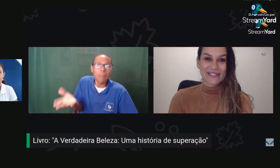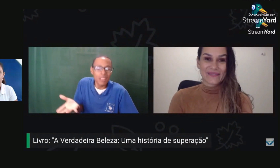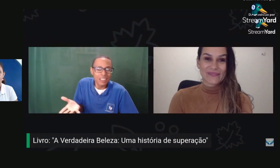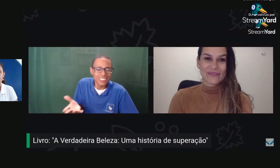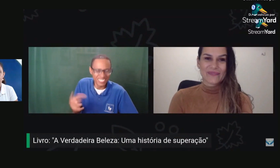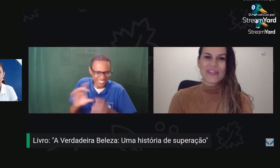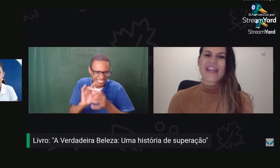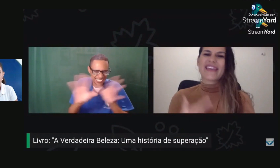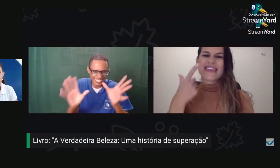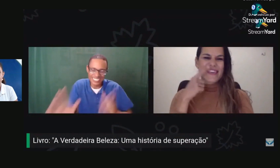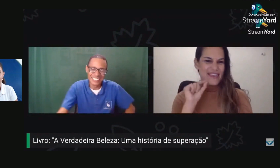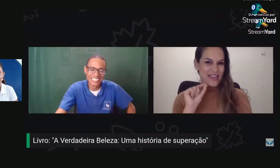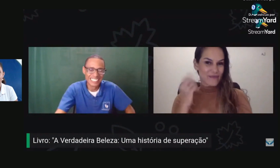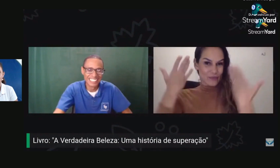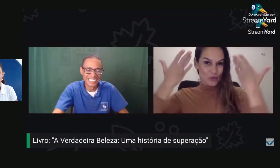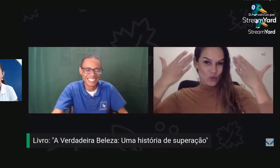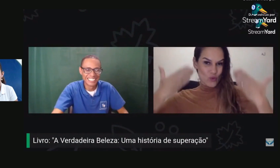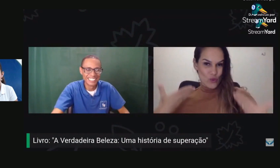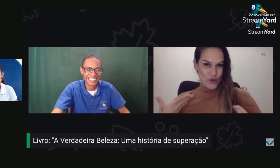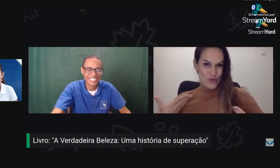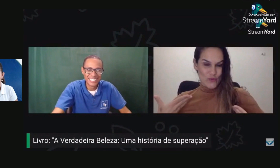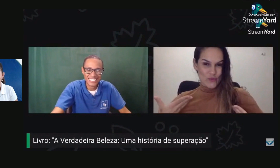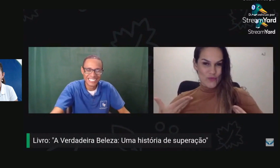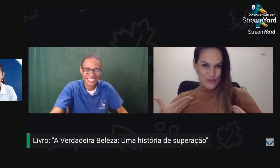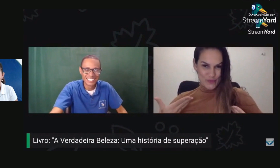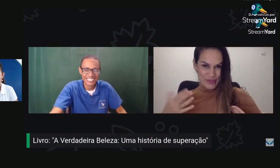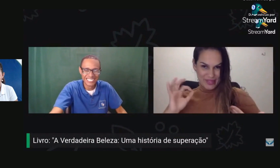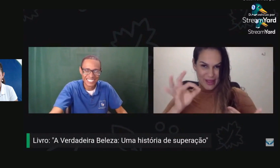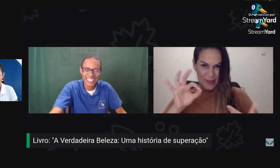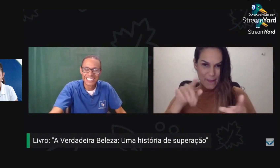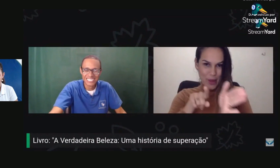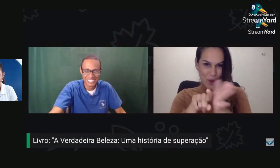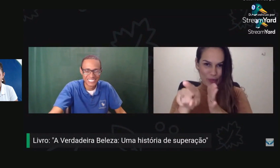escola, como as pessoas, né, lidavam. Então, fique à vontade.